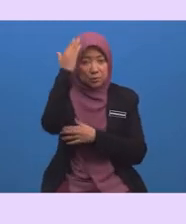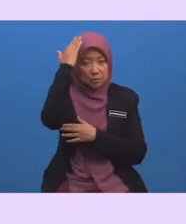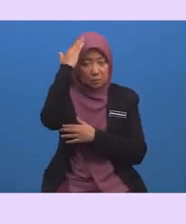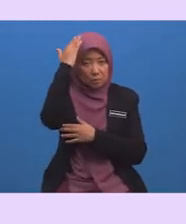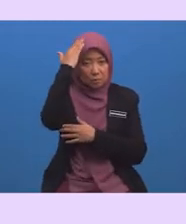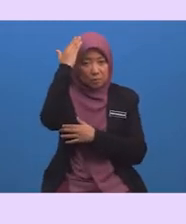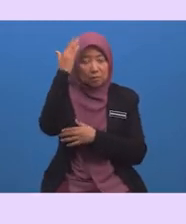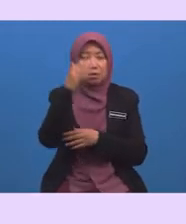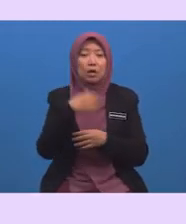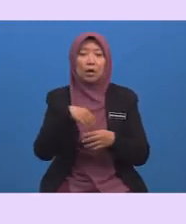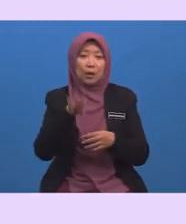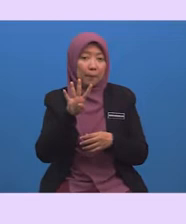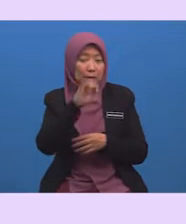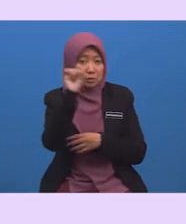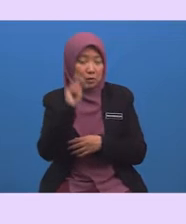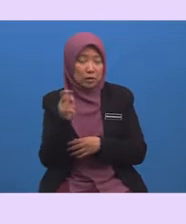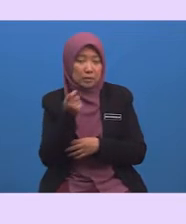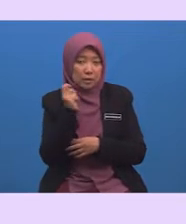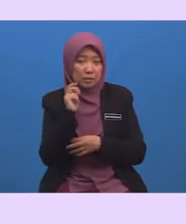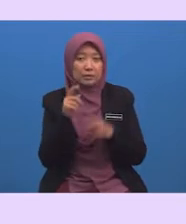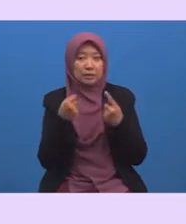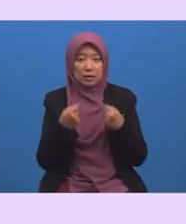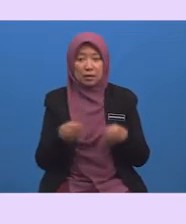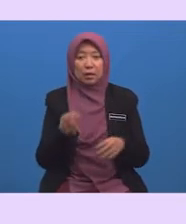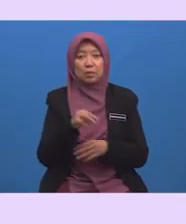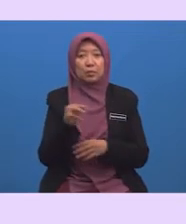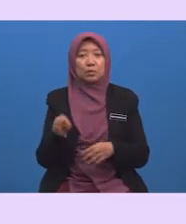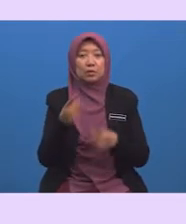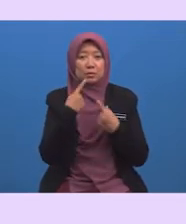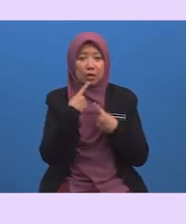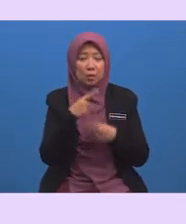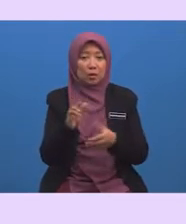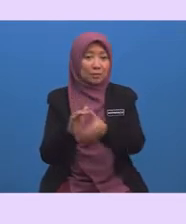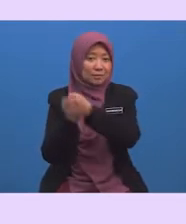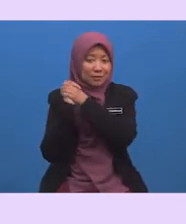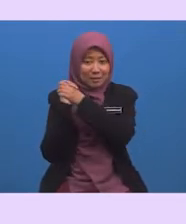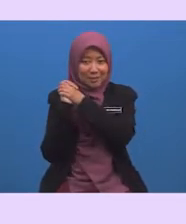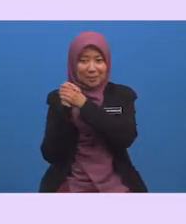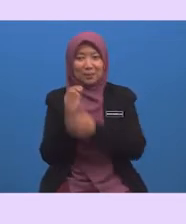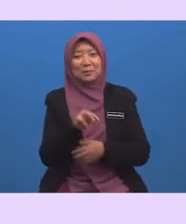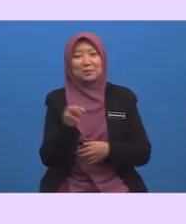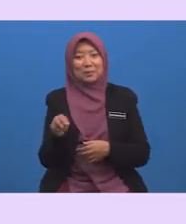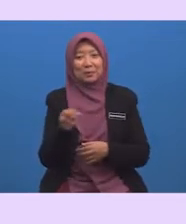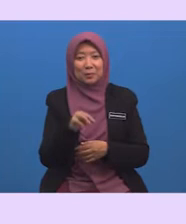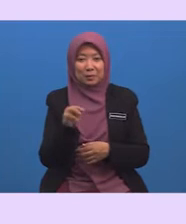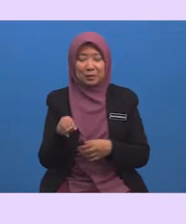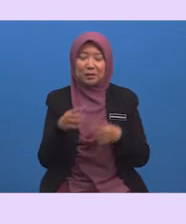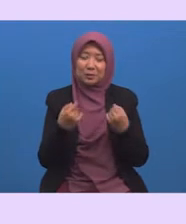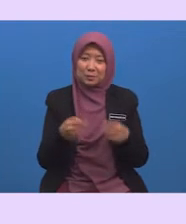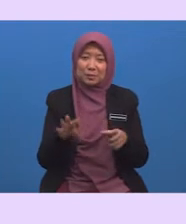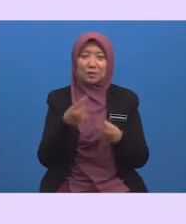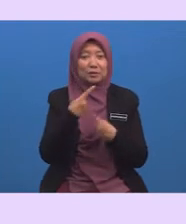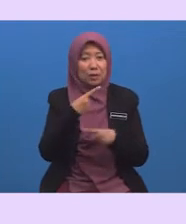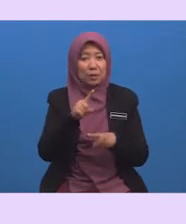Alhamdulillah, keempat-empat soalan tadi telah murid-murid jawab. Tahniah murid-murid kerana